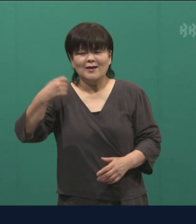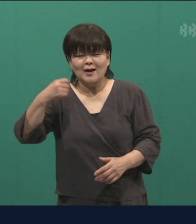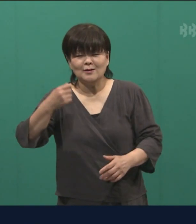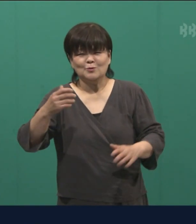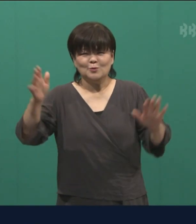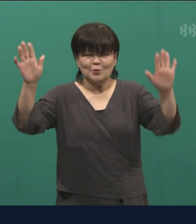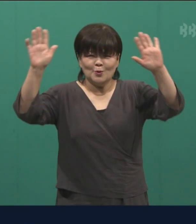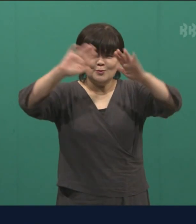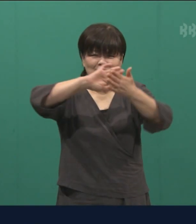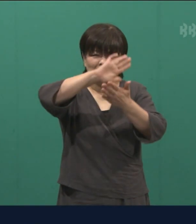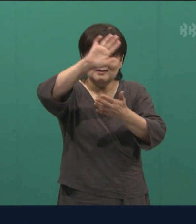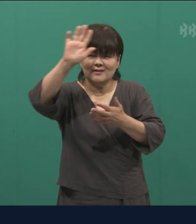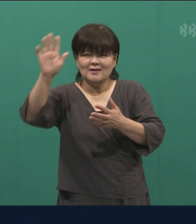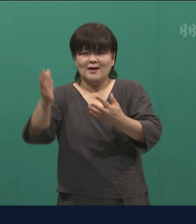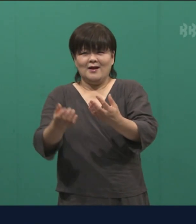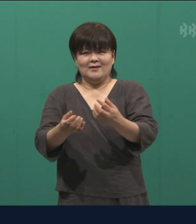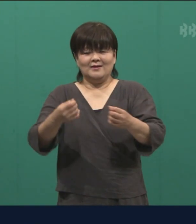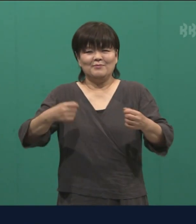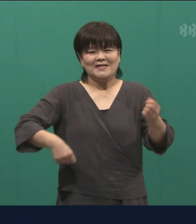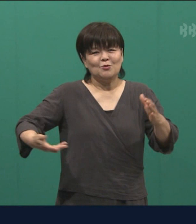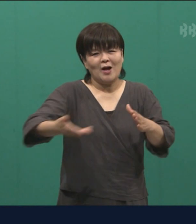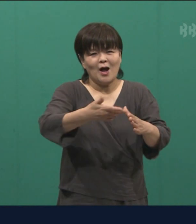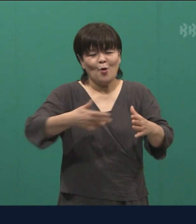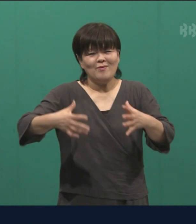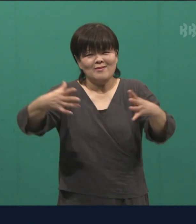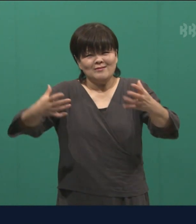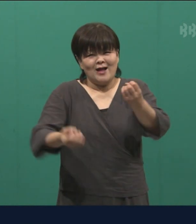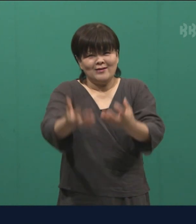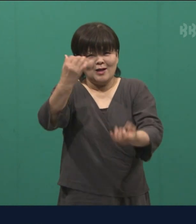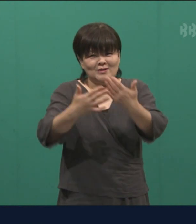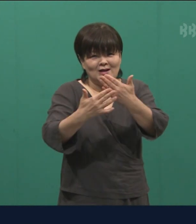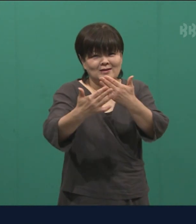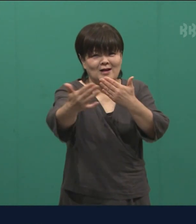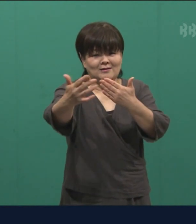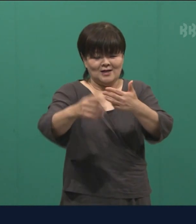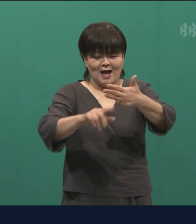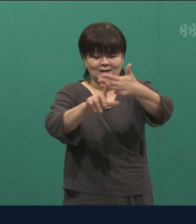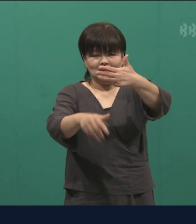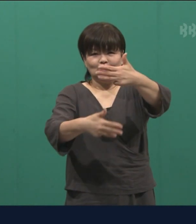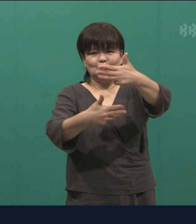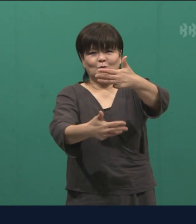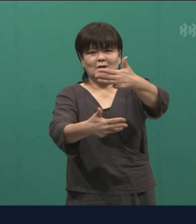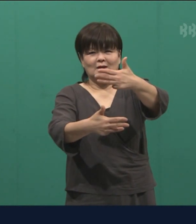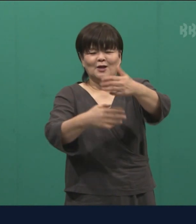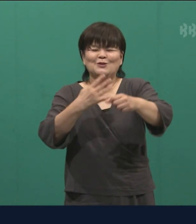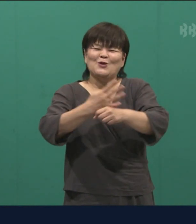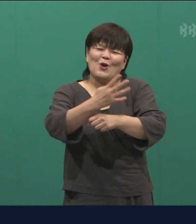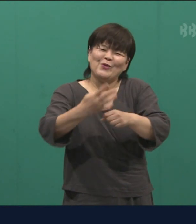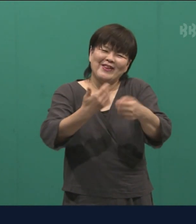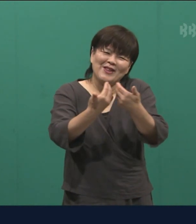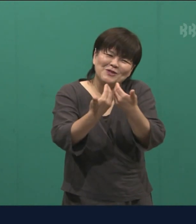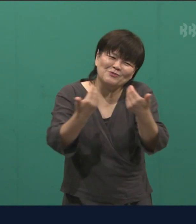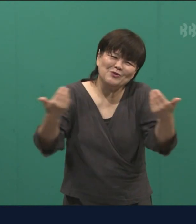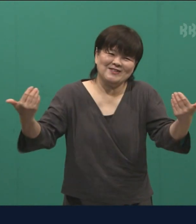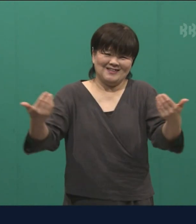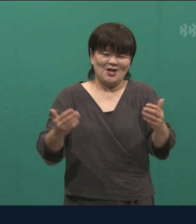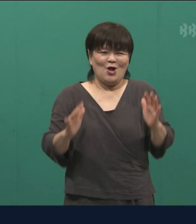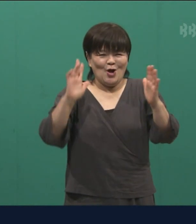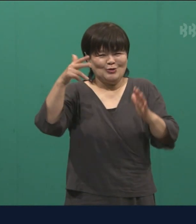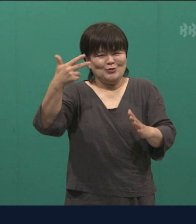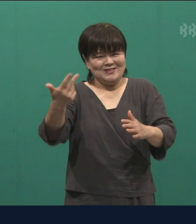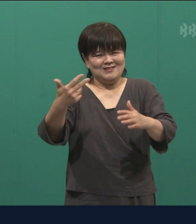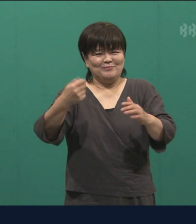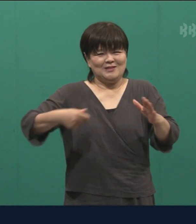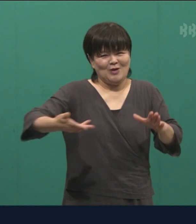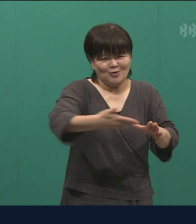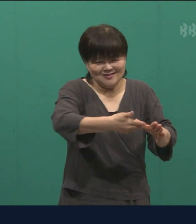琵琶湖の夏の夜空を彩る琵琶湖大花火大会が今月8日、4年ぶりに大